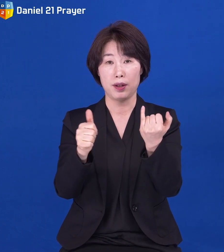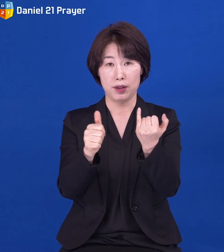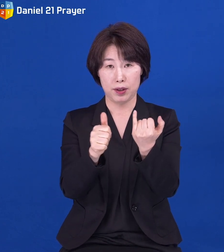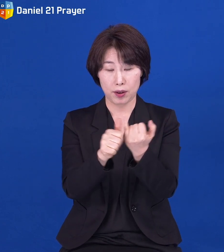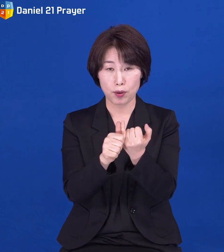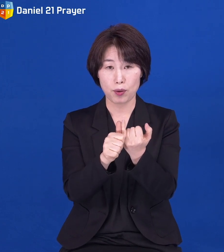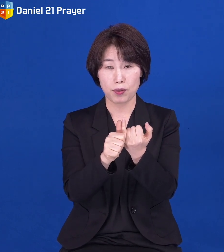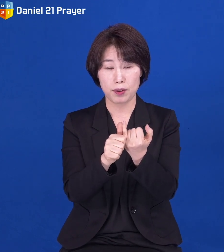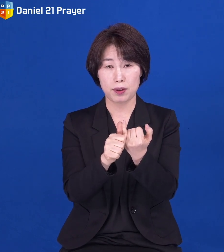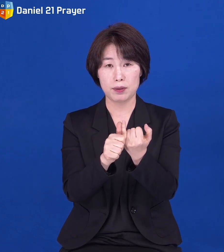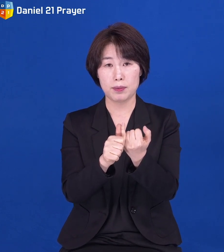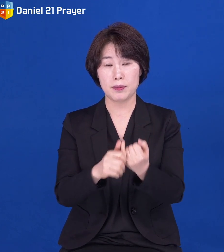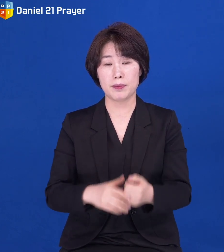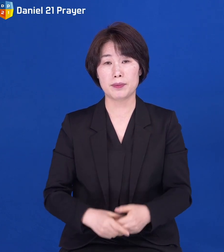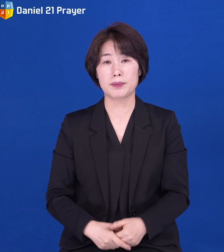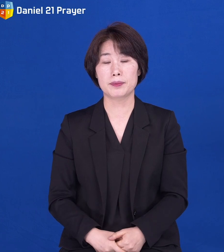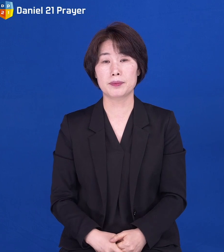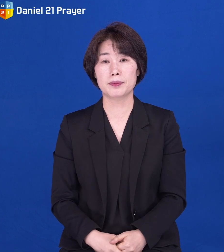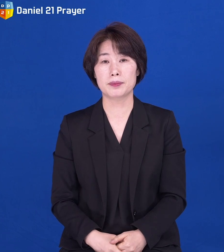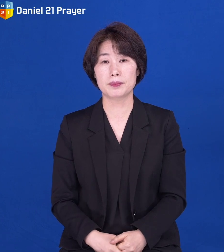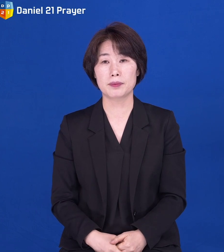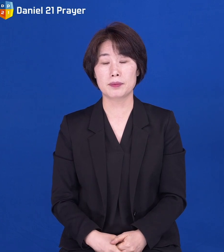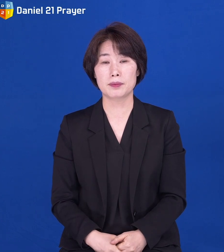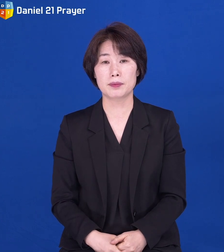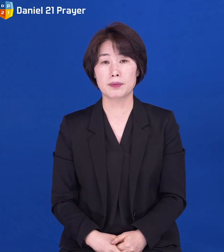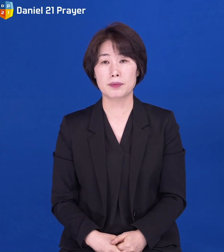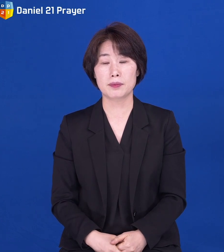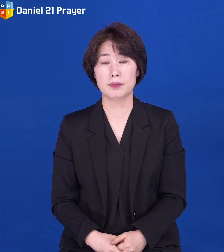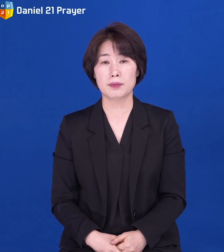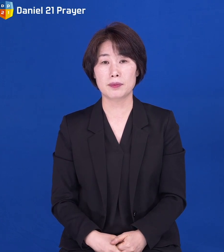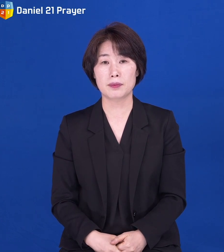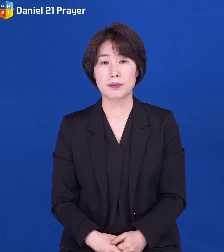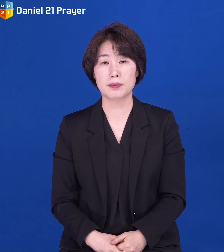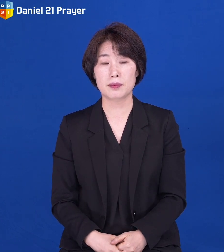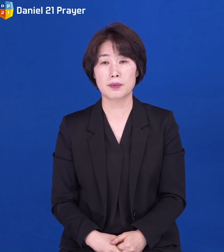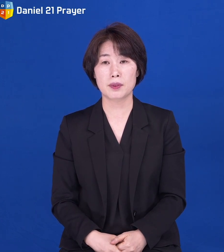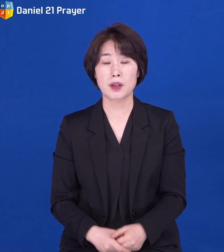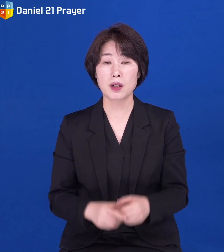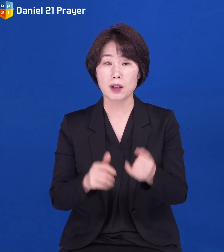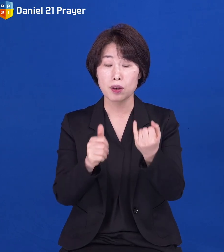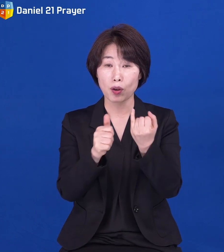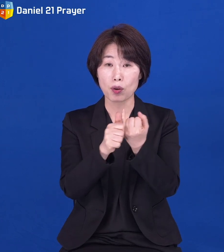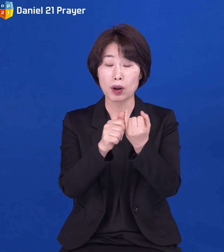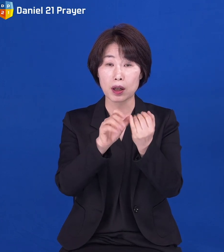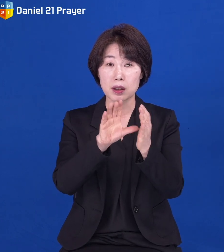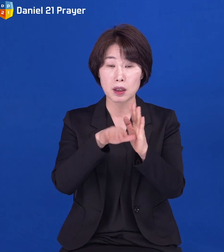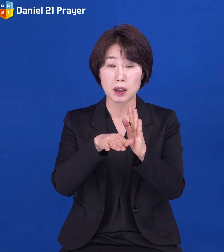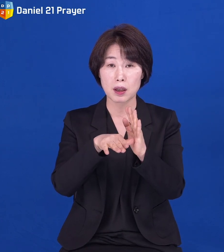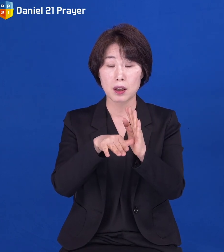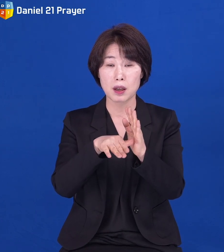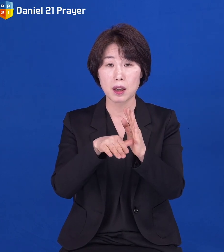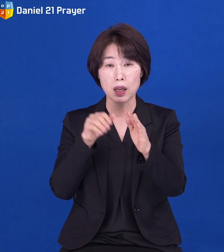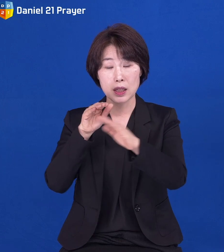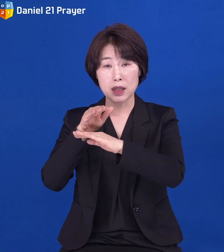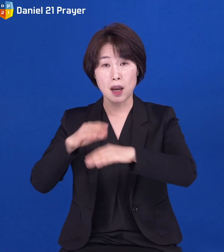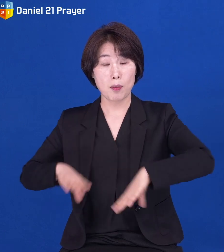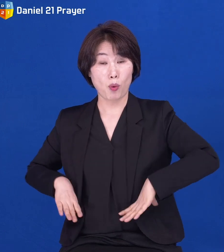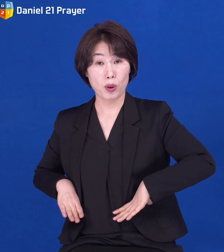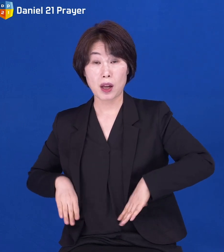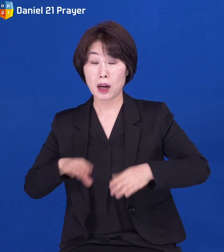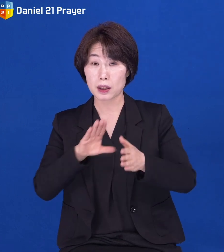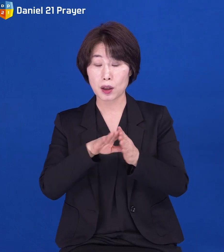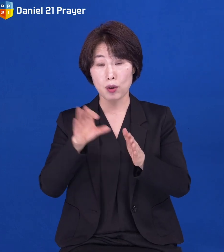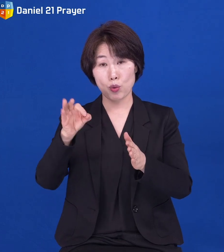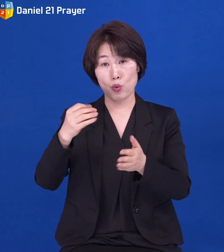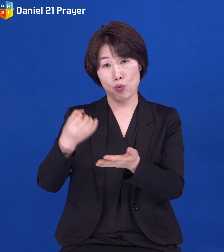됐는데요. 그때는 참 이상한 그런 트라우마 같은 게 있었어요. 제가 이제 레이싱 거리에서 한참 잘 나가고 막 돈도 많이